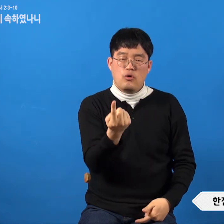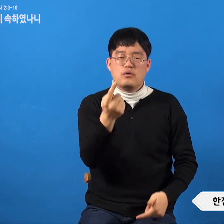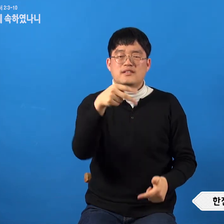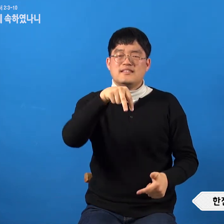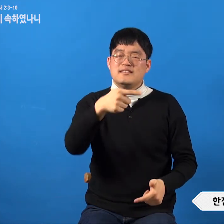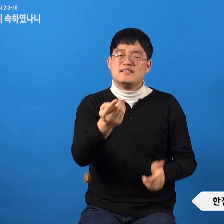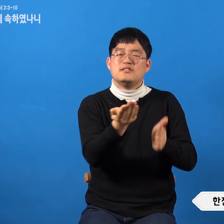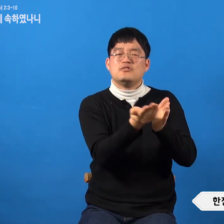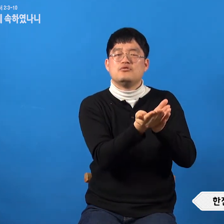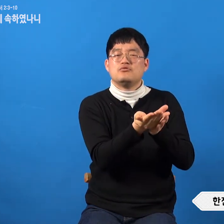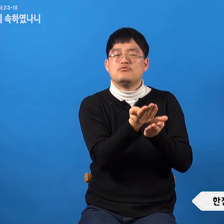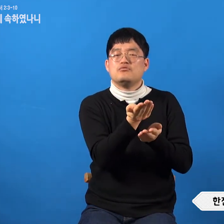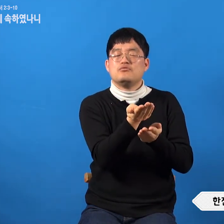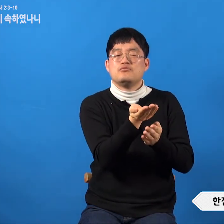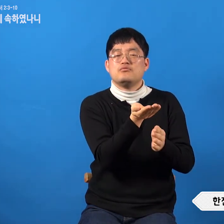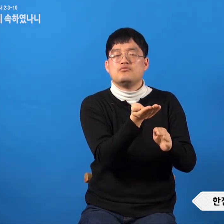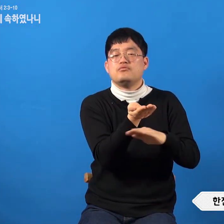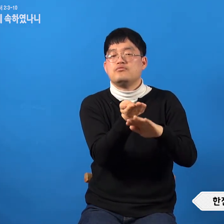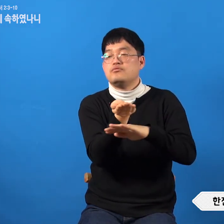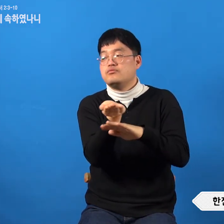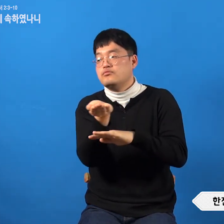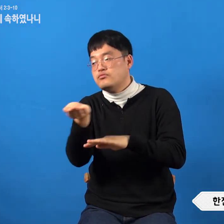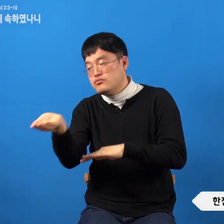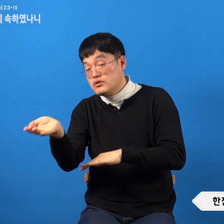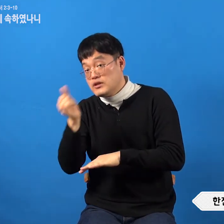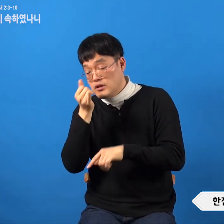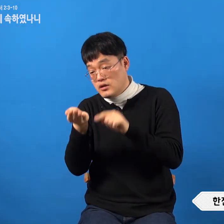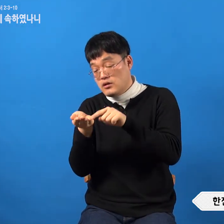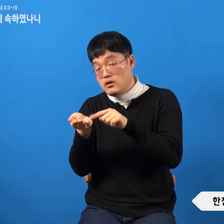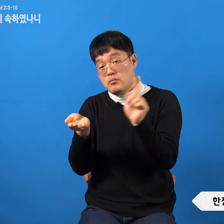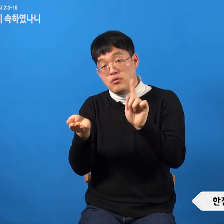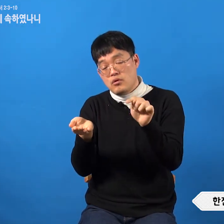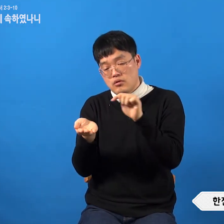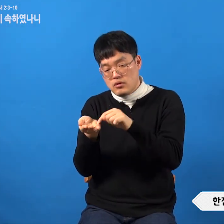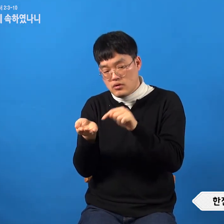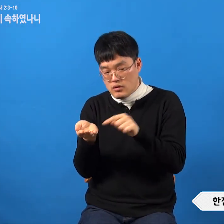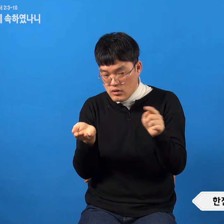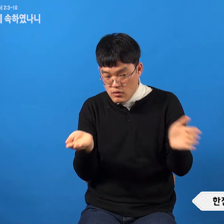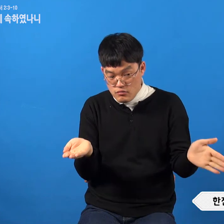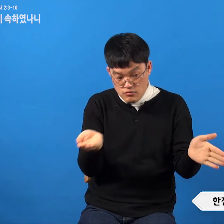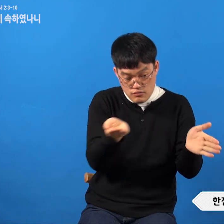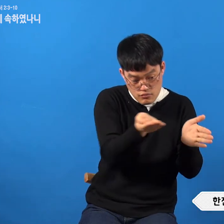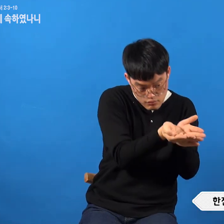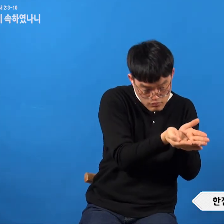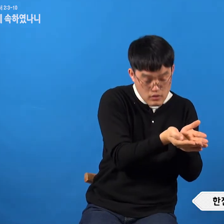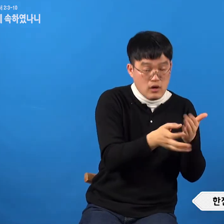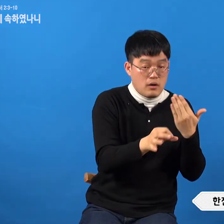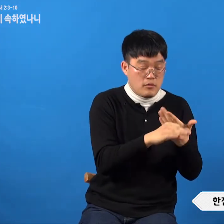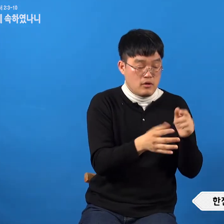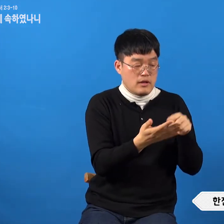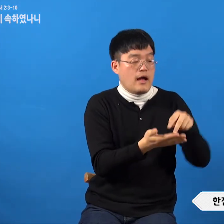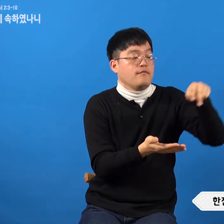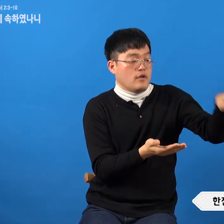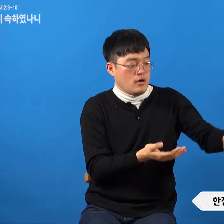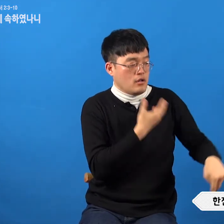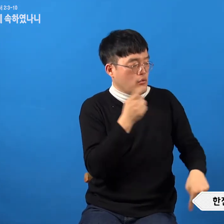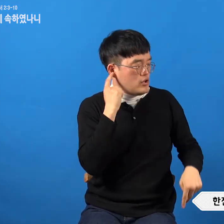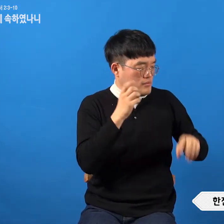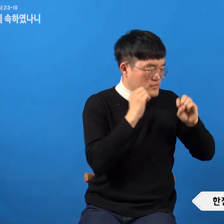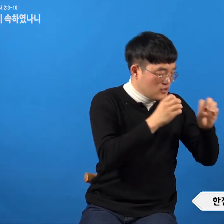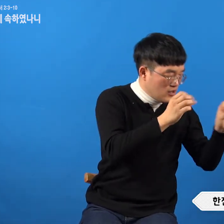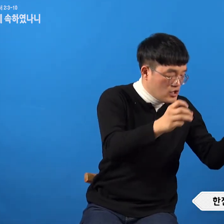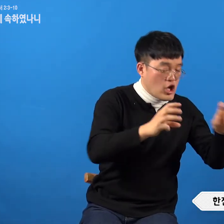둘로스호는 전 세계를 돌아다니면서 항해를 하다가 항구에 정박하면 다 내려서 복음을 전하는